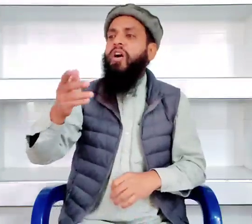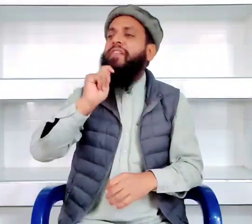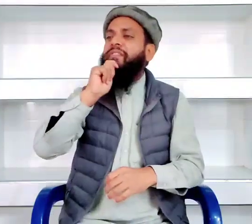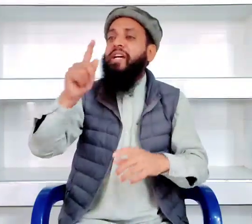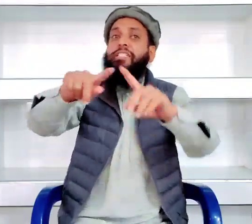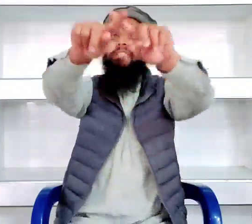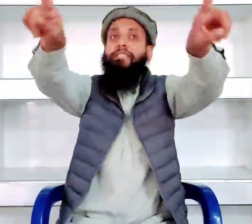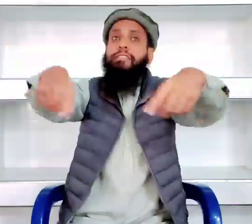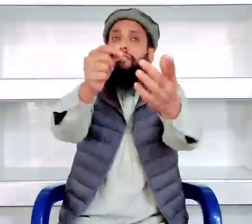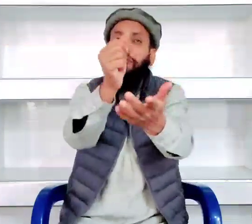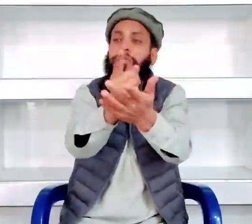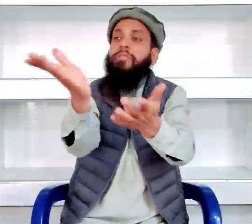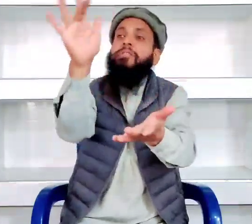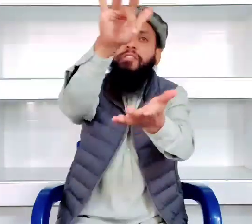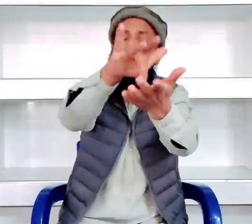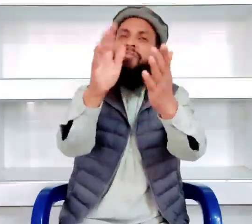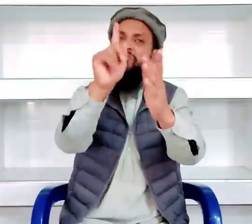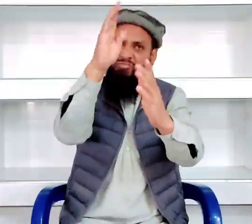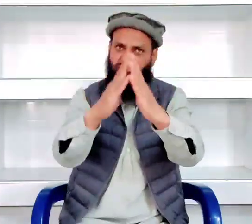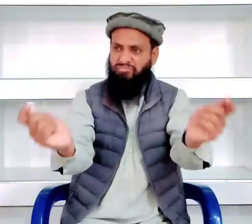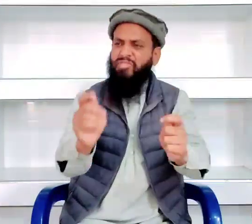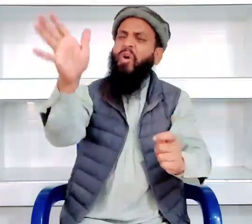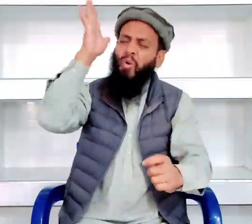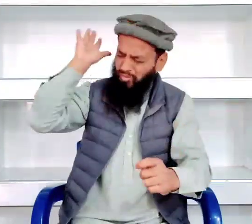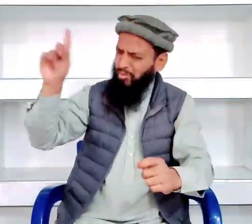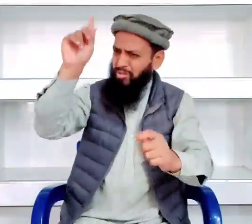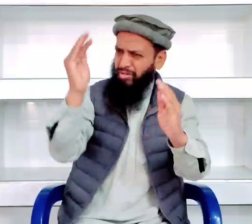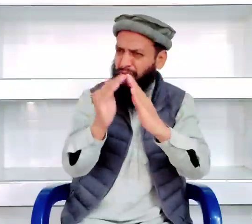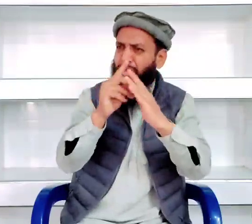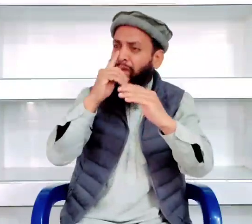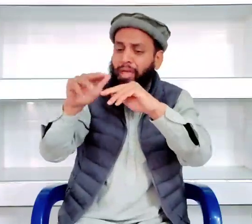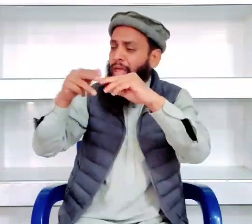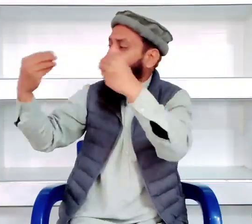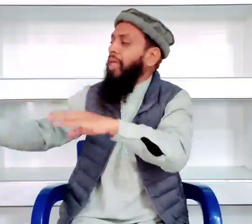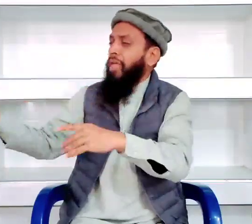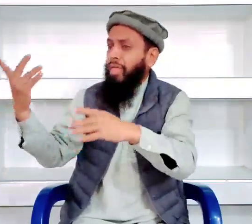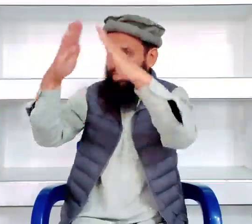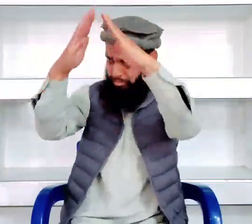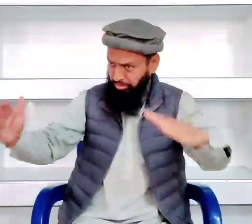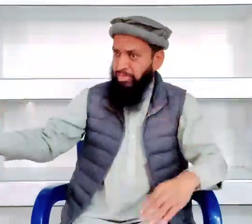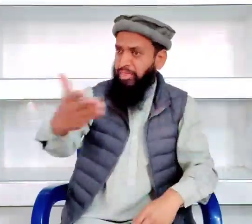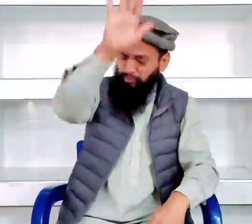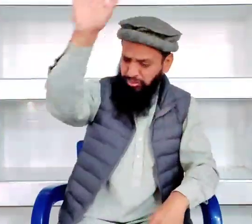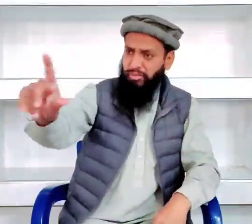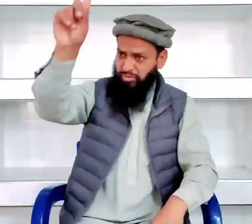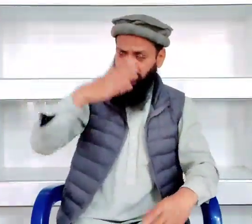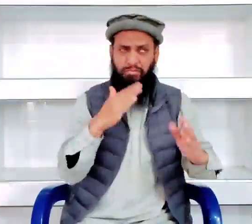ਦੇ ਸਤ ਇਸਲਾਮ ਤੋਂ ਕਰਨ ਤੋਂ ਵੀ ਹਜ਼ਾਰਾਂ ਸਾਲ ਪਹਿਲੇ ਇੱਥੇ ਬੈਸੁਲਾ ਨੂੰ ਅੱਲਾ ਪਾਕ ਨੇ ਤਾਕੀਦ ਫਰਮਾਇਆ ਤੋ ਜ਼ਮੀਨ ਦਾ ਪਹਿਲਾ ਹੱਕ